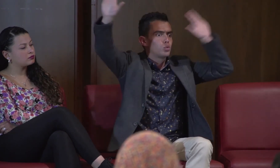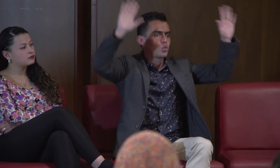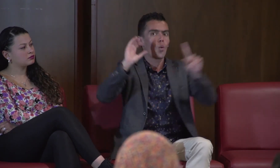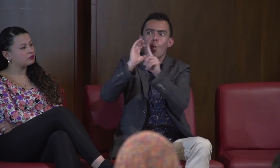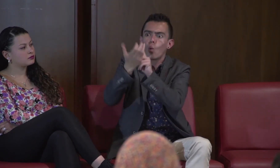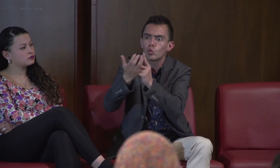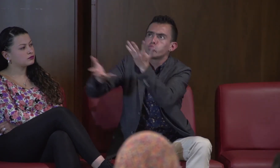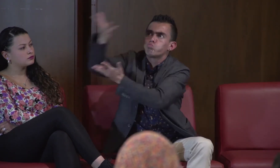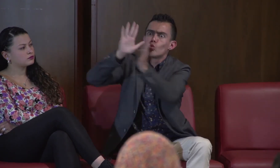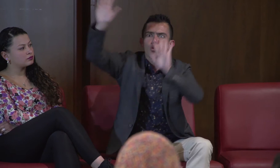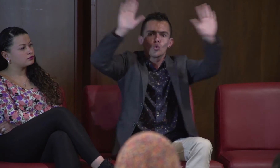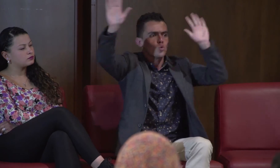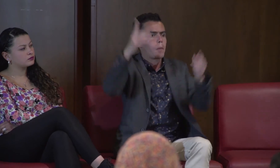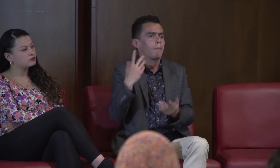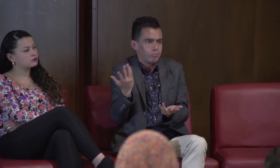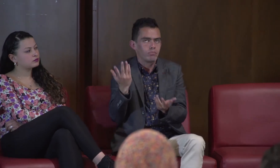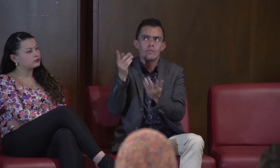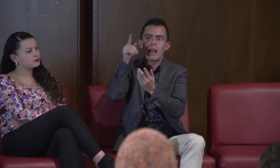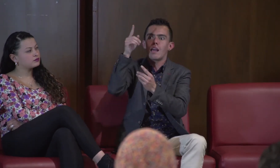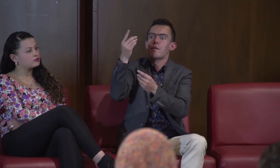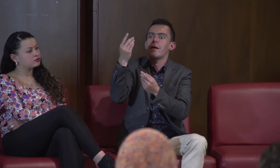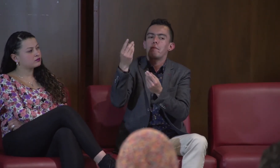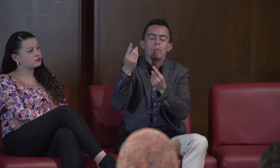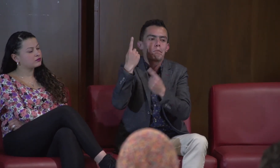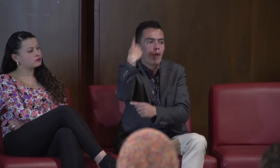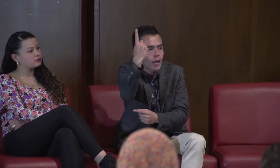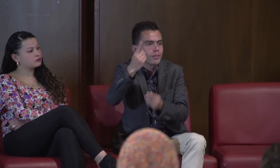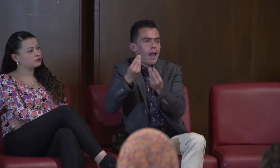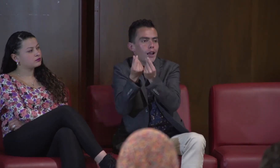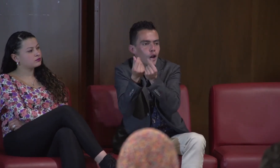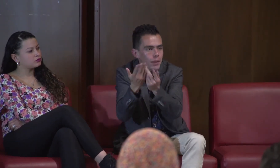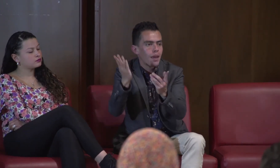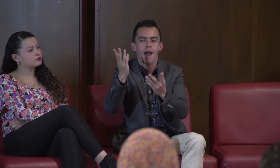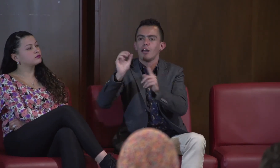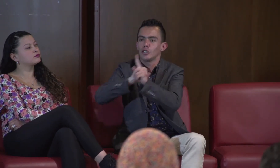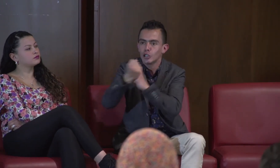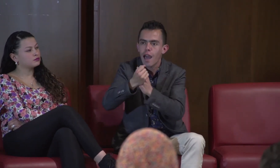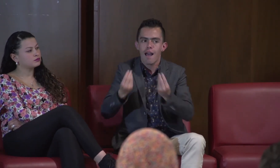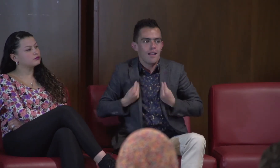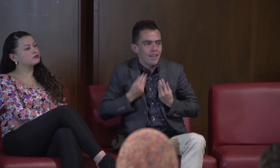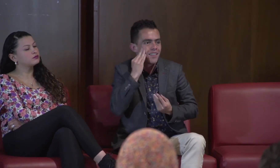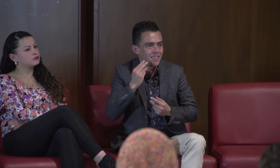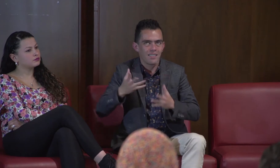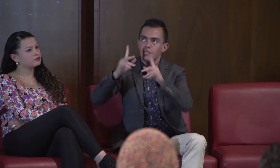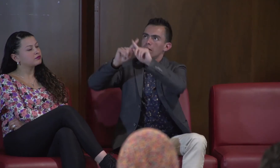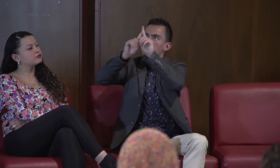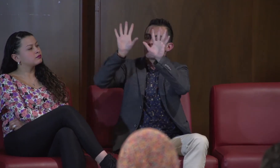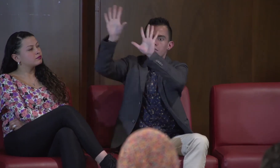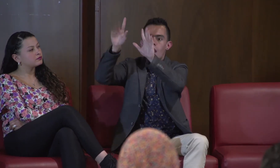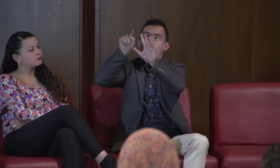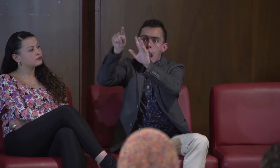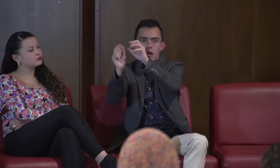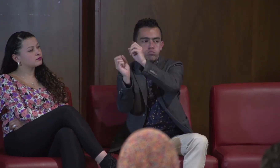señas. Cada país tiene su propia lengua de señas porque pues eso se construye de acuerdo a la cultura, la política, la